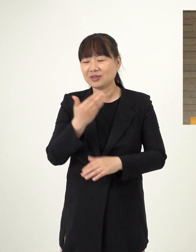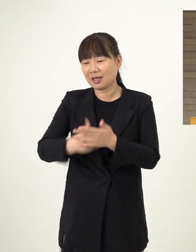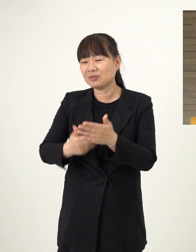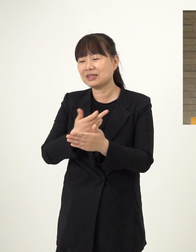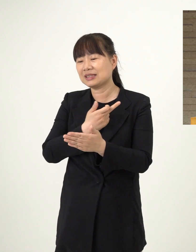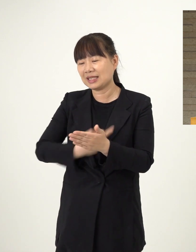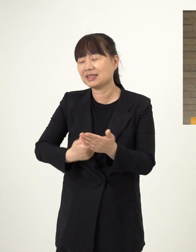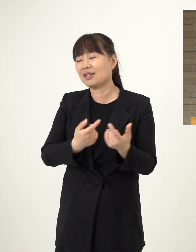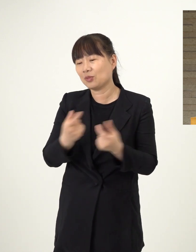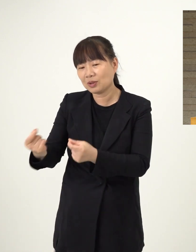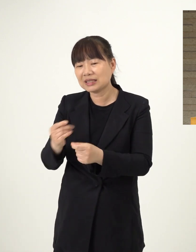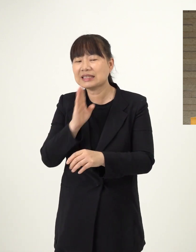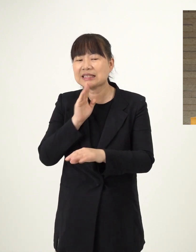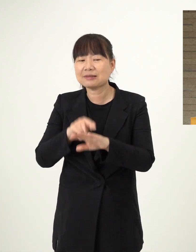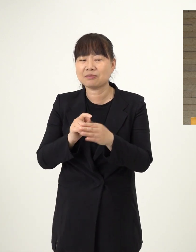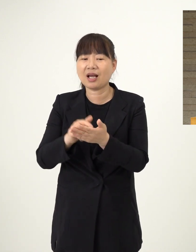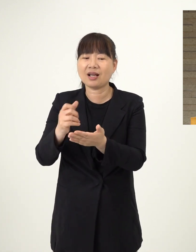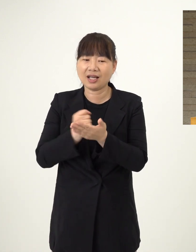어떻게? 진심으로.